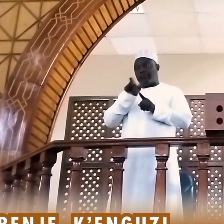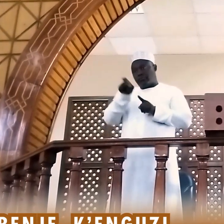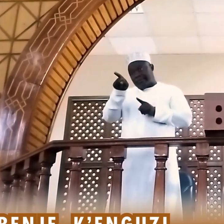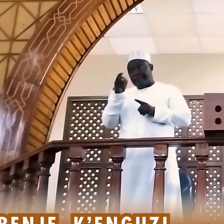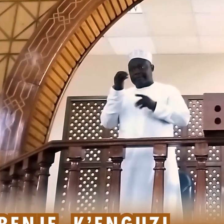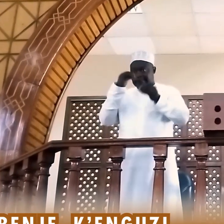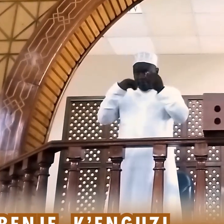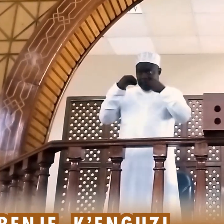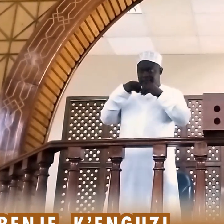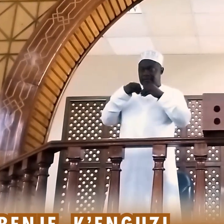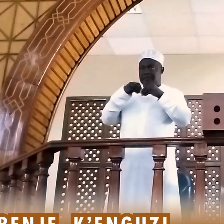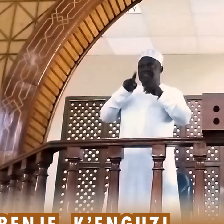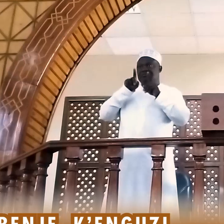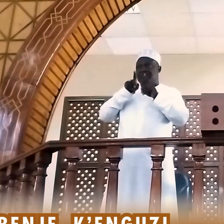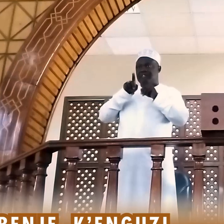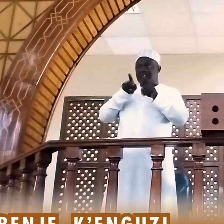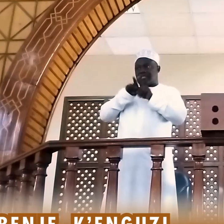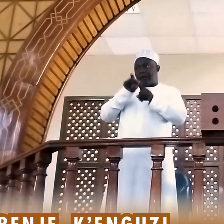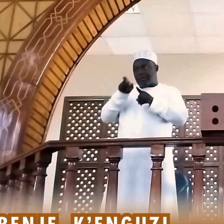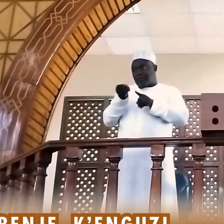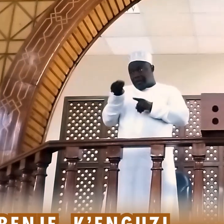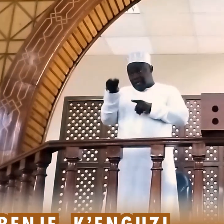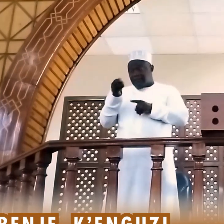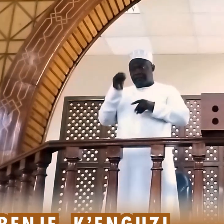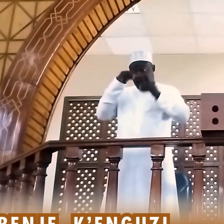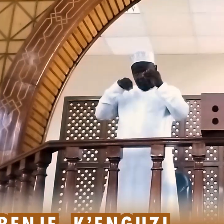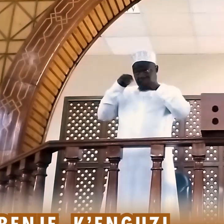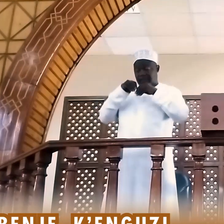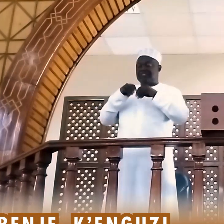للتسلق من ليس أهلا